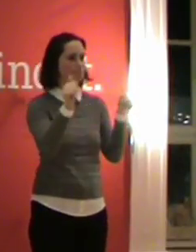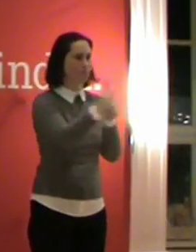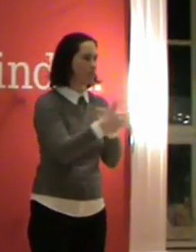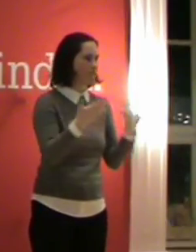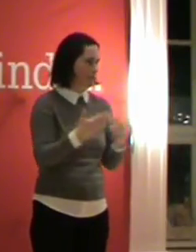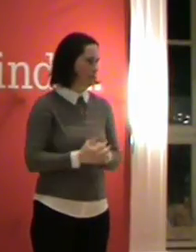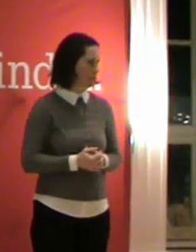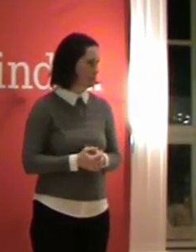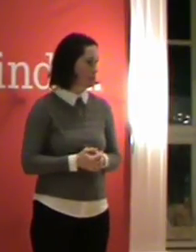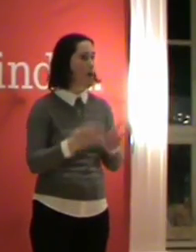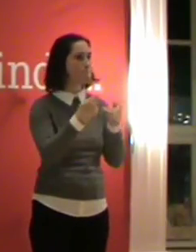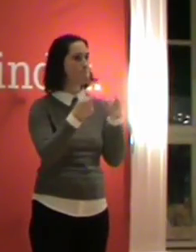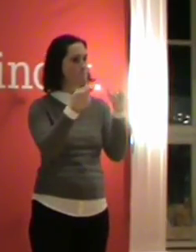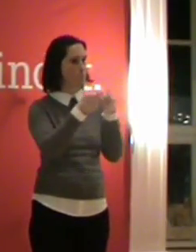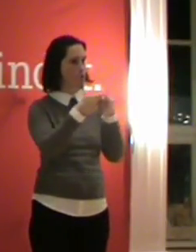ist so, dass